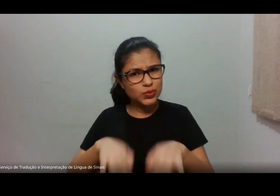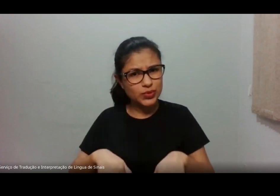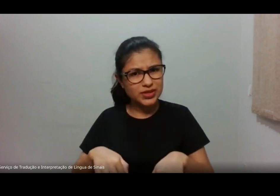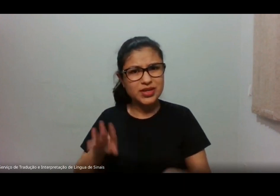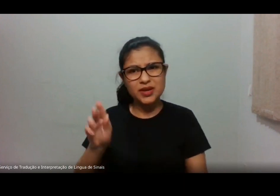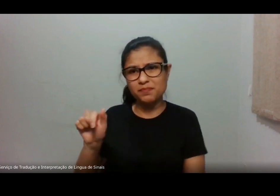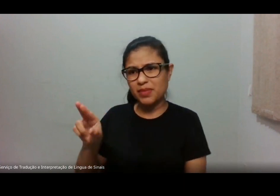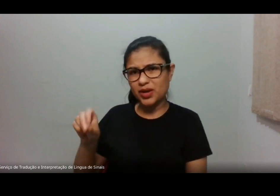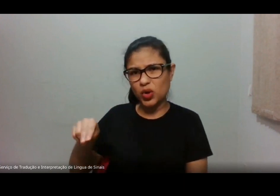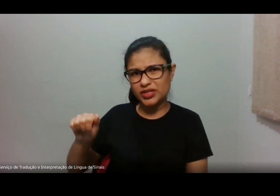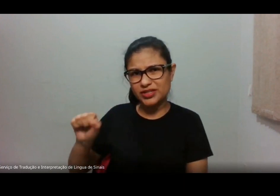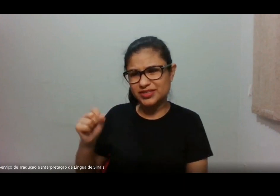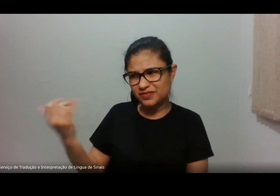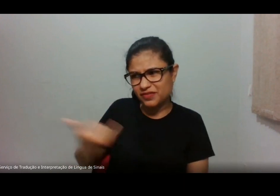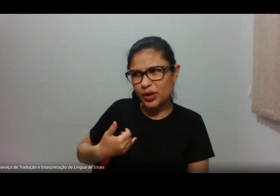barona, sou uma hora.